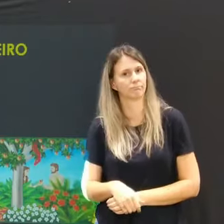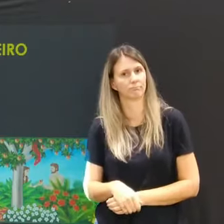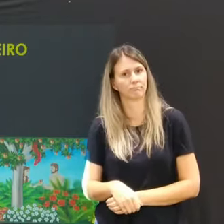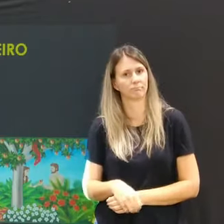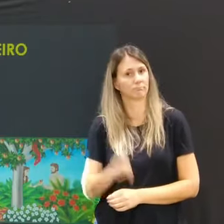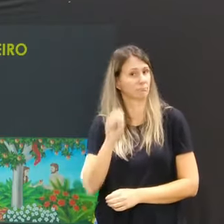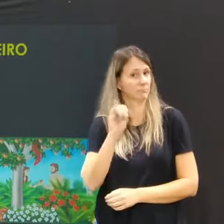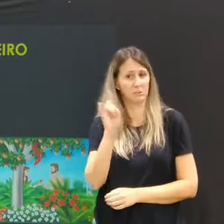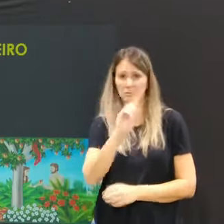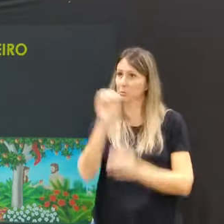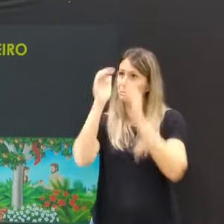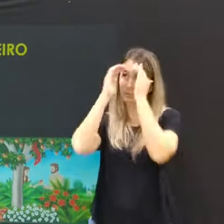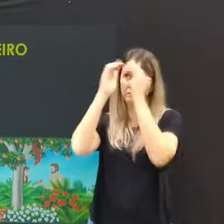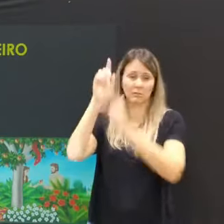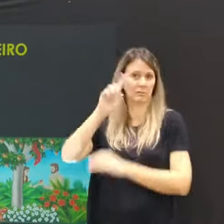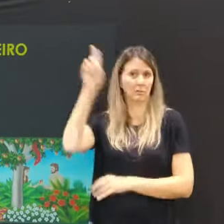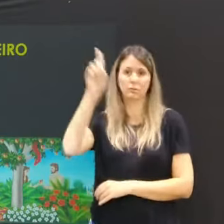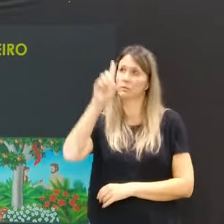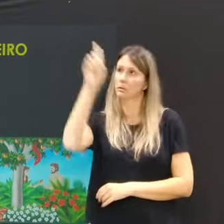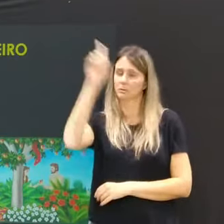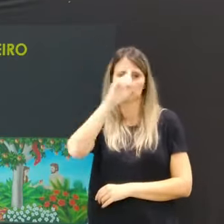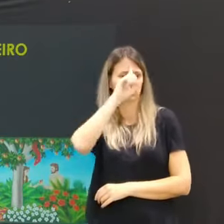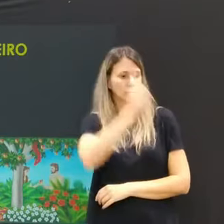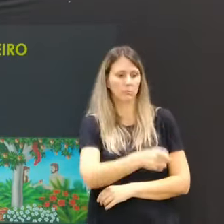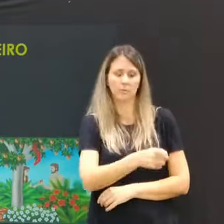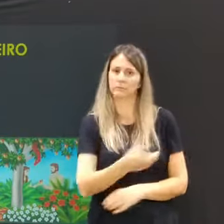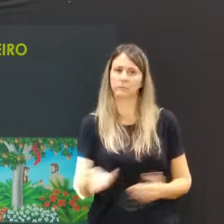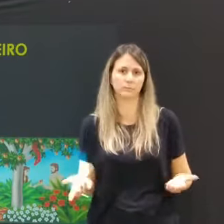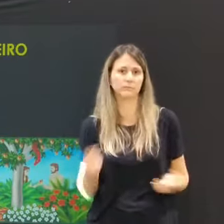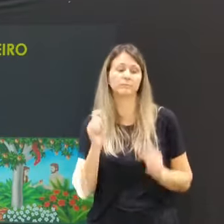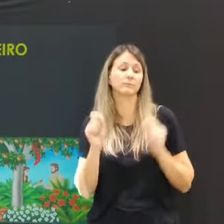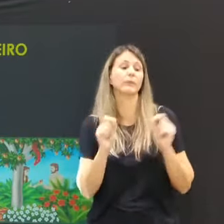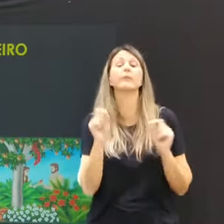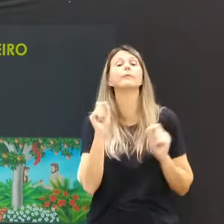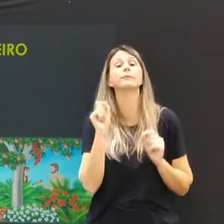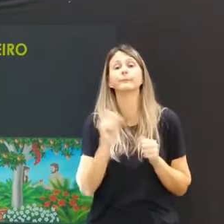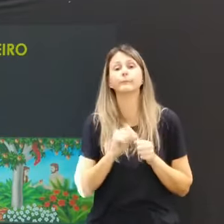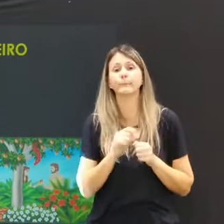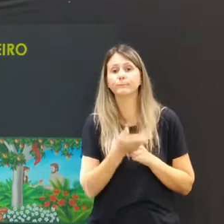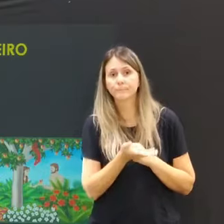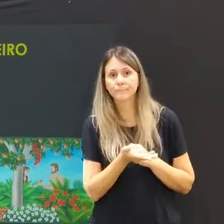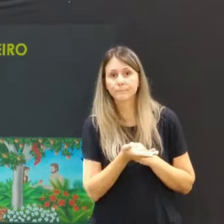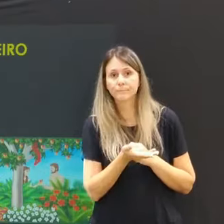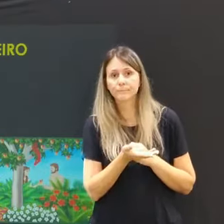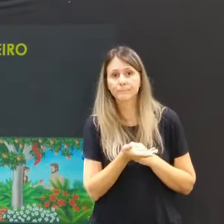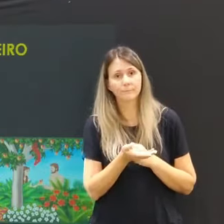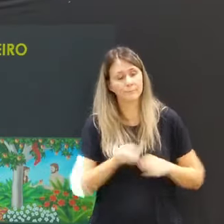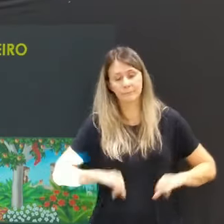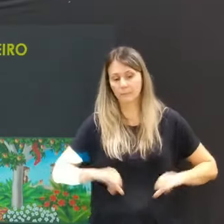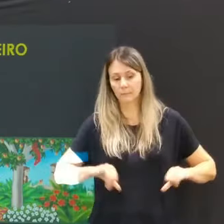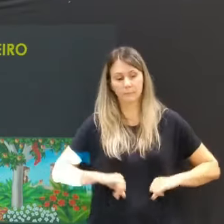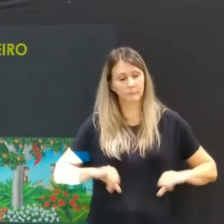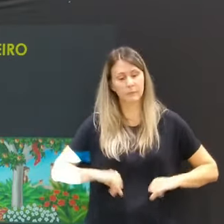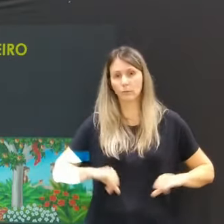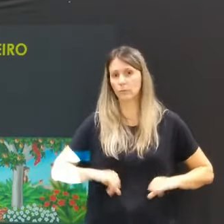Eva, toda a geração sofreu. Eles não obedeceram a Deus. O que